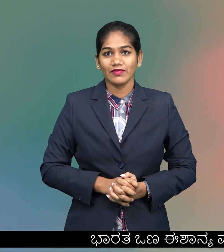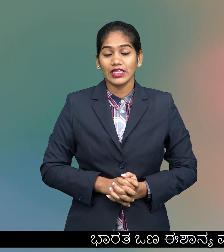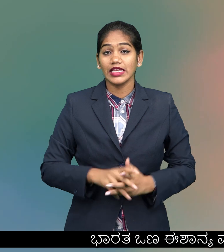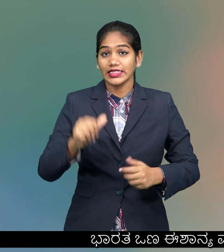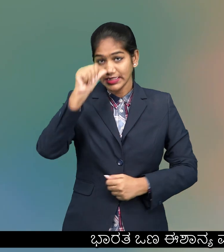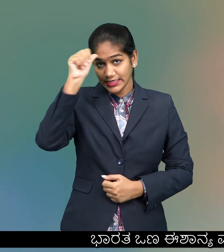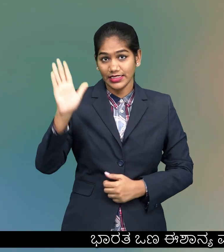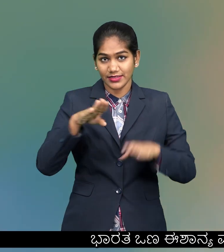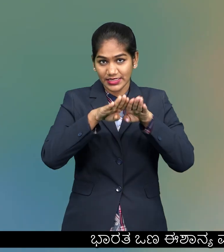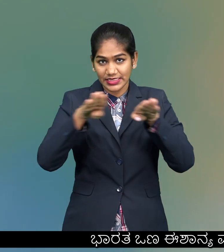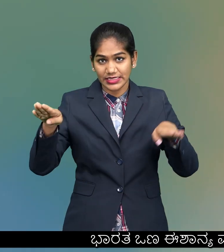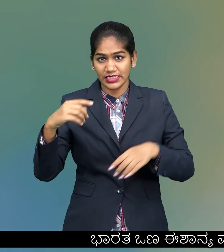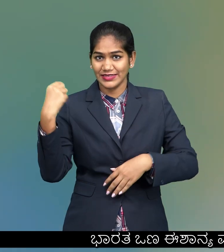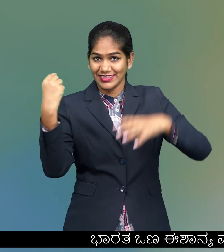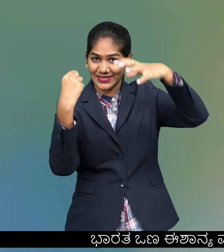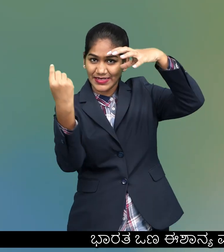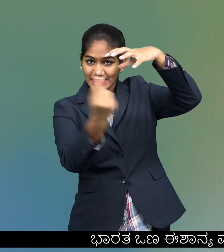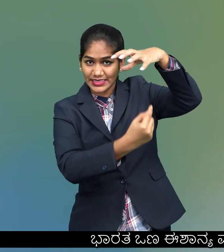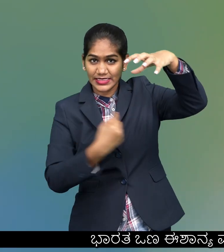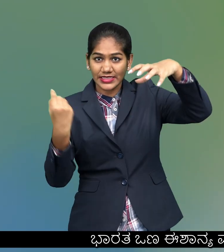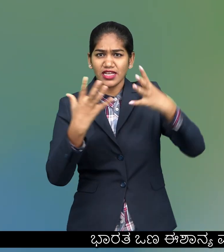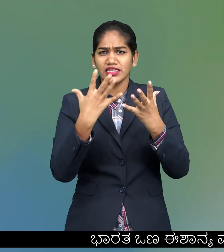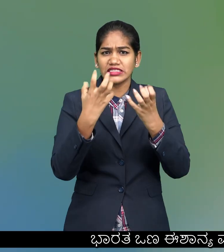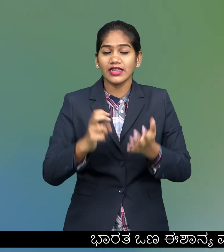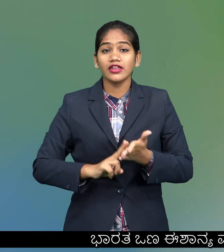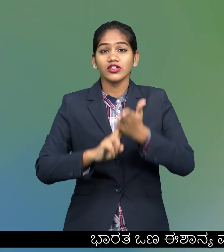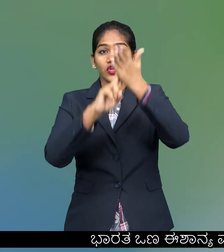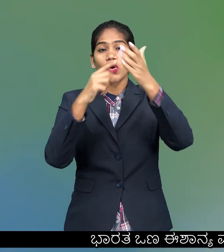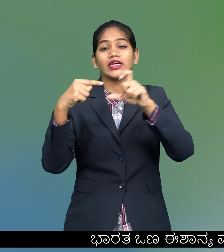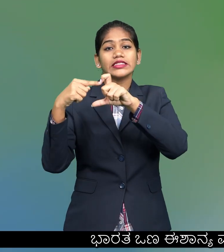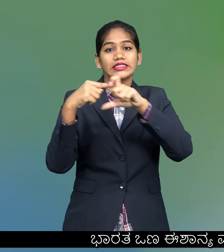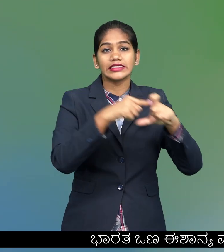ಭಾರತ ಒಣ ಈಶಾನ್ಯ ವ್ಯಾಪಾರ ಮಾರುತಗಳ ಬೆಲ್ಟ್ನಲ್ಲಿದೆ.